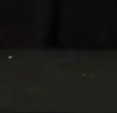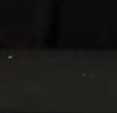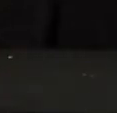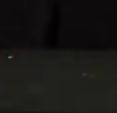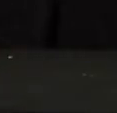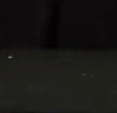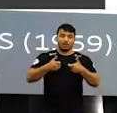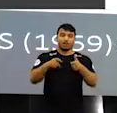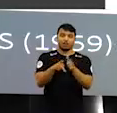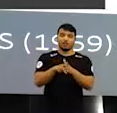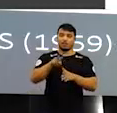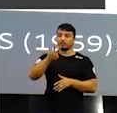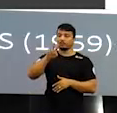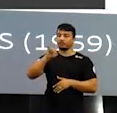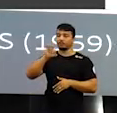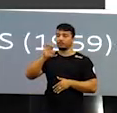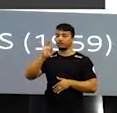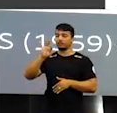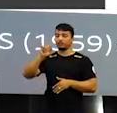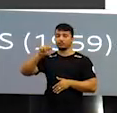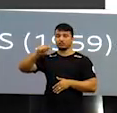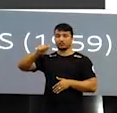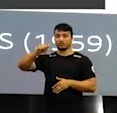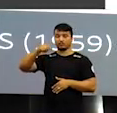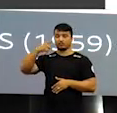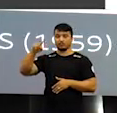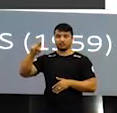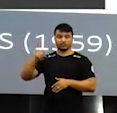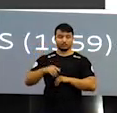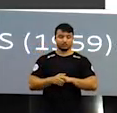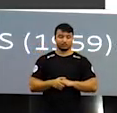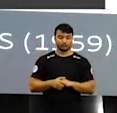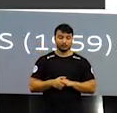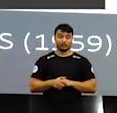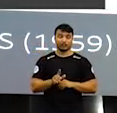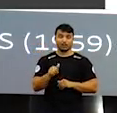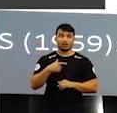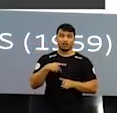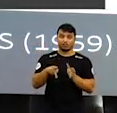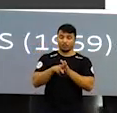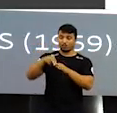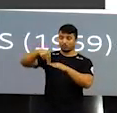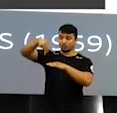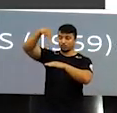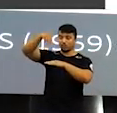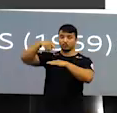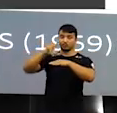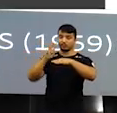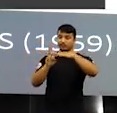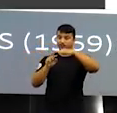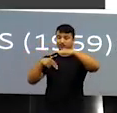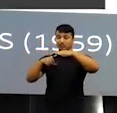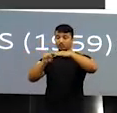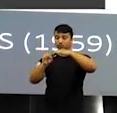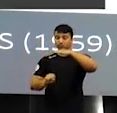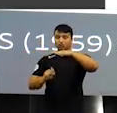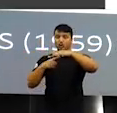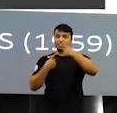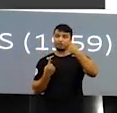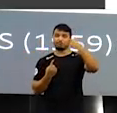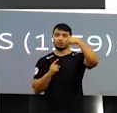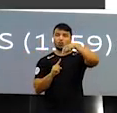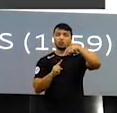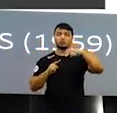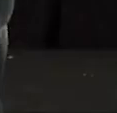Guerra do Vietnã é outro ponto fundamental. Vietnã do Norte e Vietnã do Sul entram em rota de